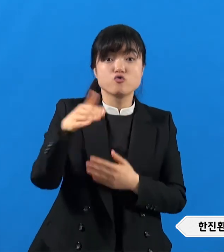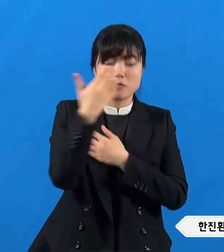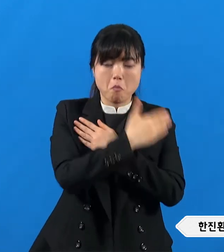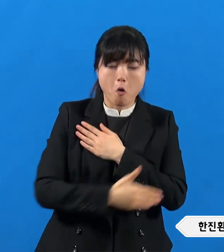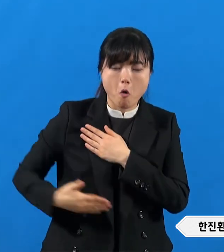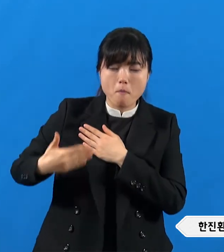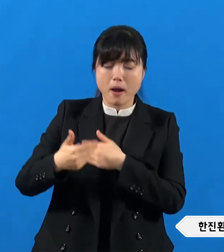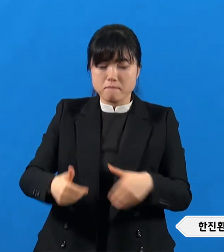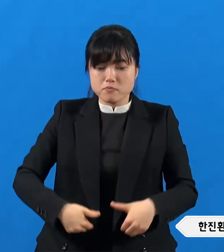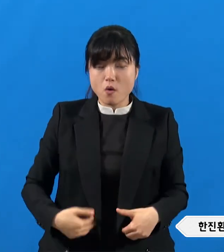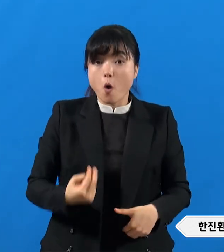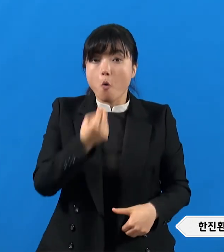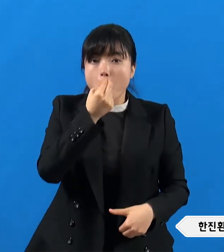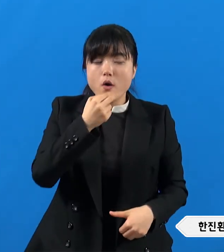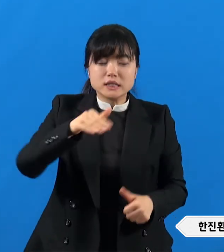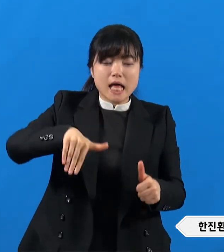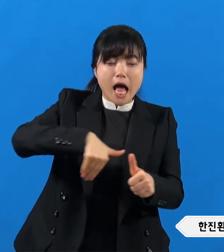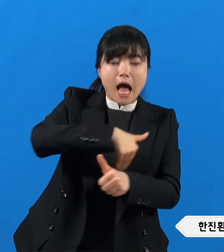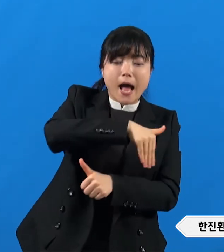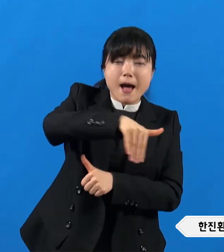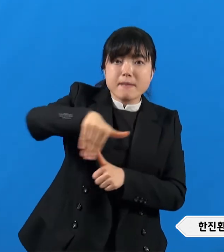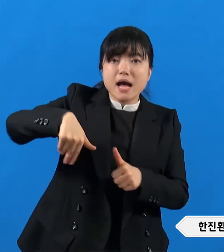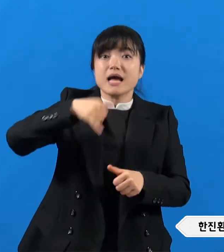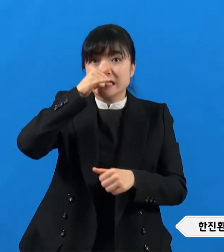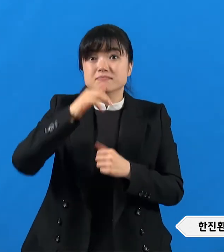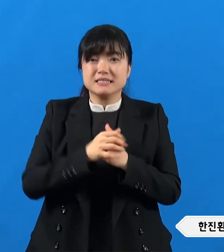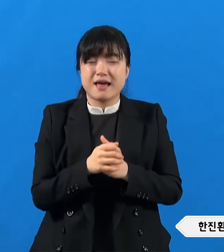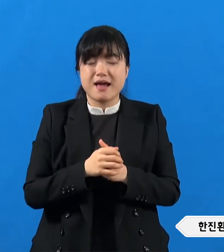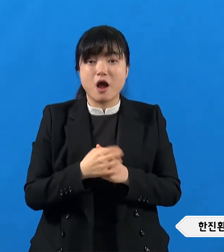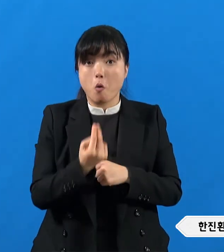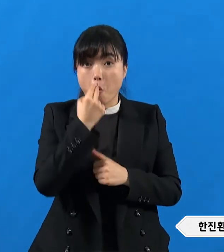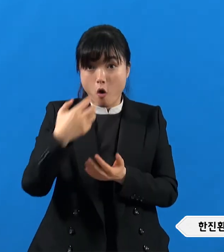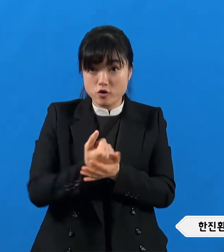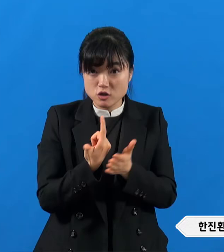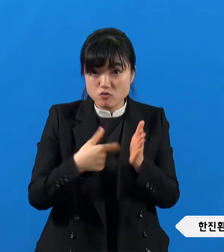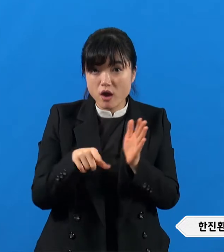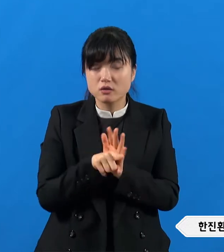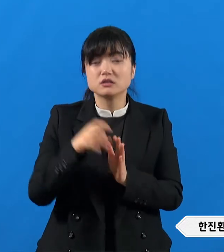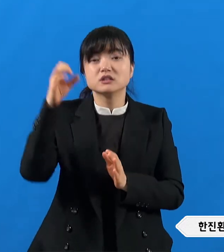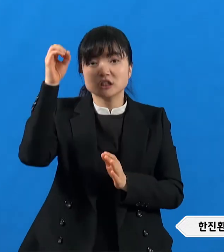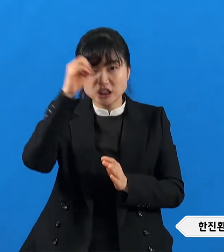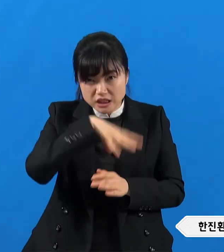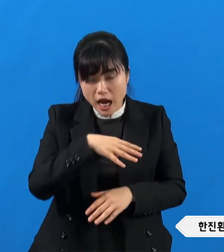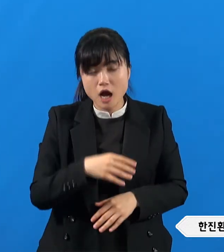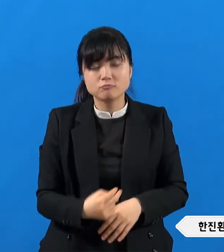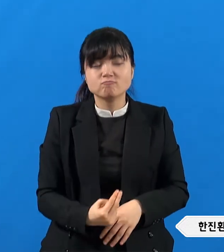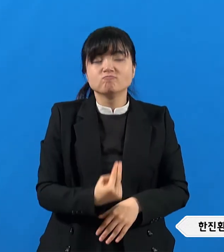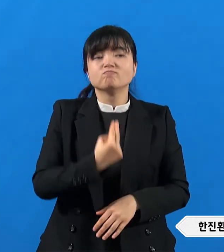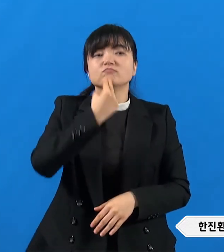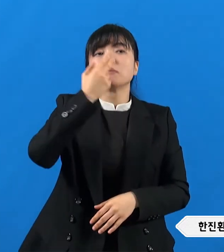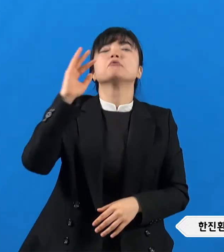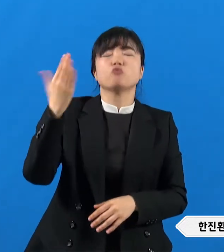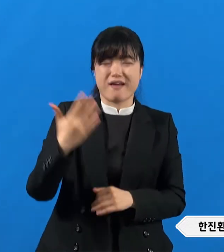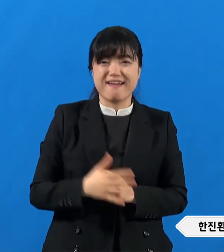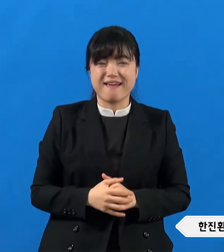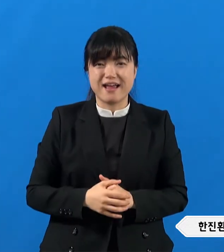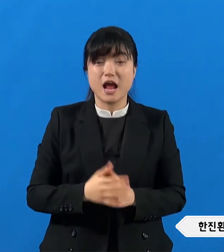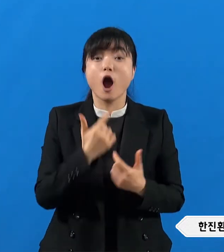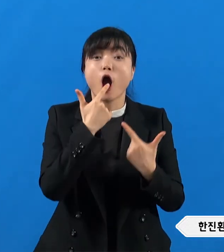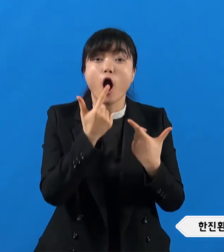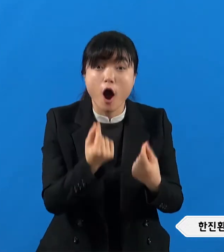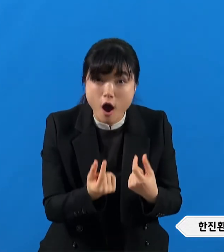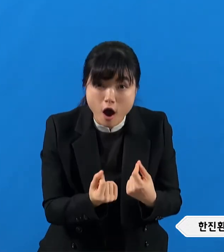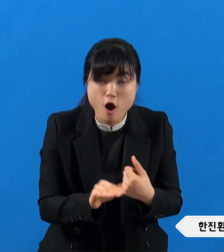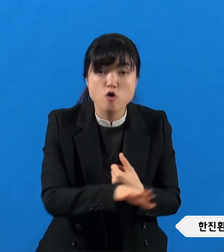공기는 사방에서 우리를 둘러싸고 있다. 공기를 얻으려면 그저 숨을 들이쉬기만 하면 된다. 마찬가지로